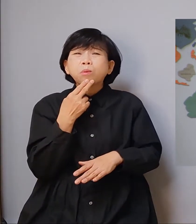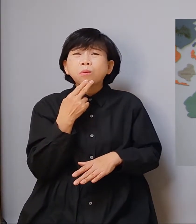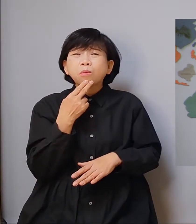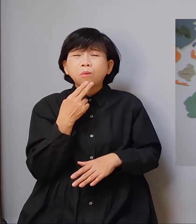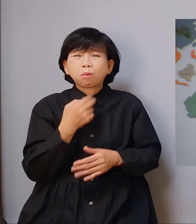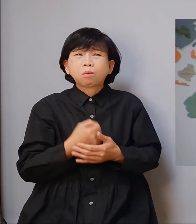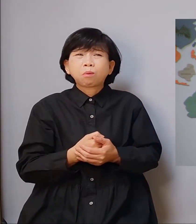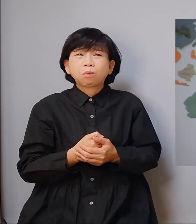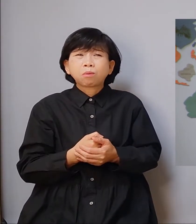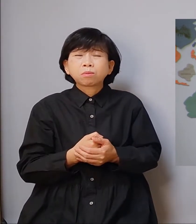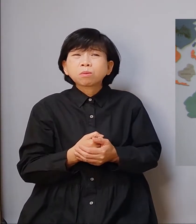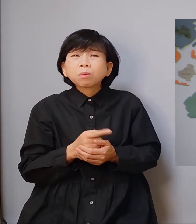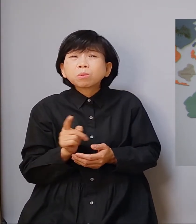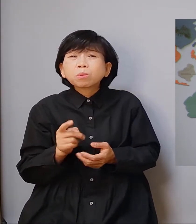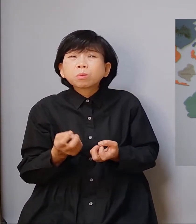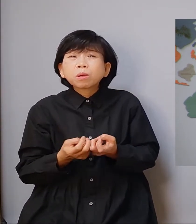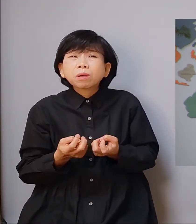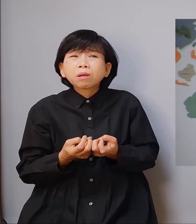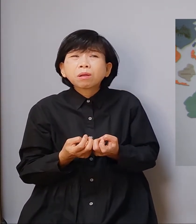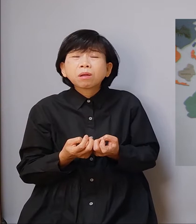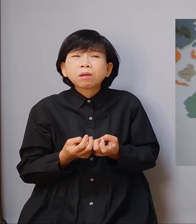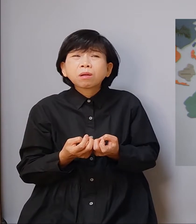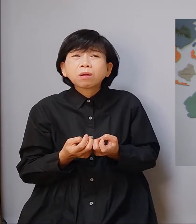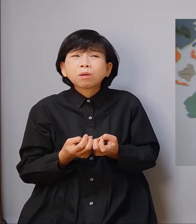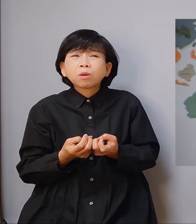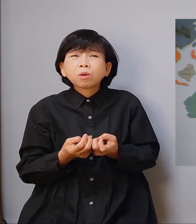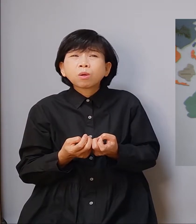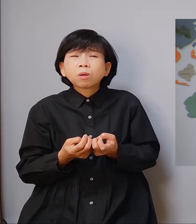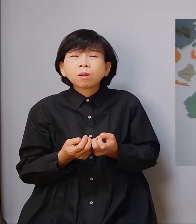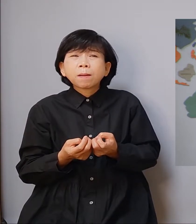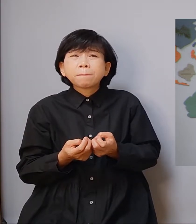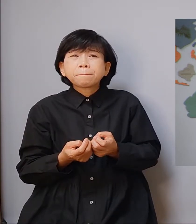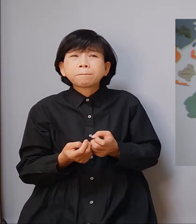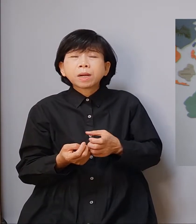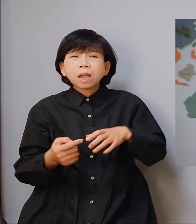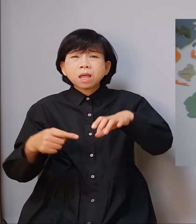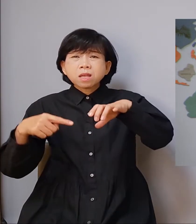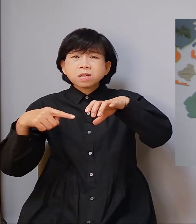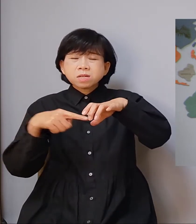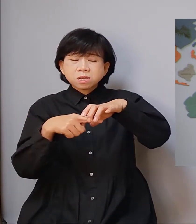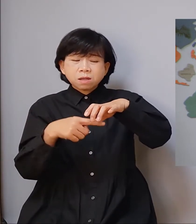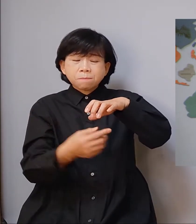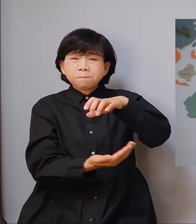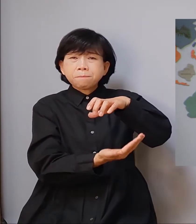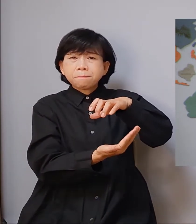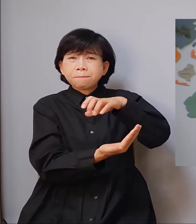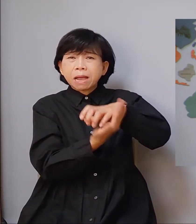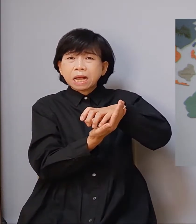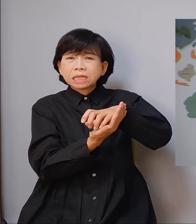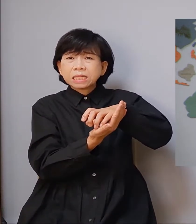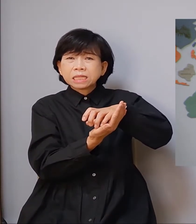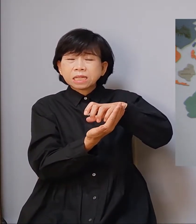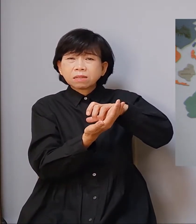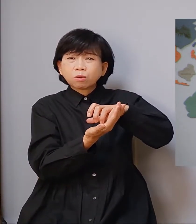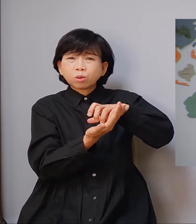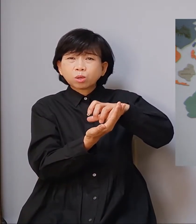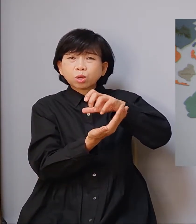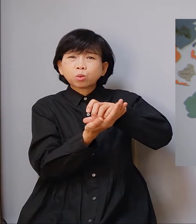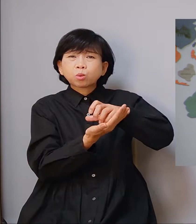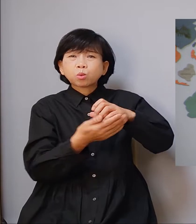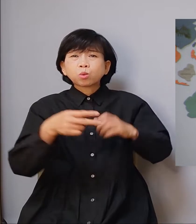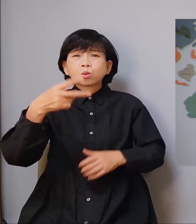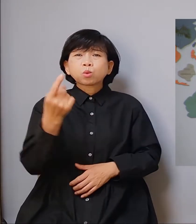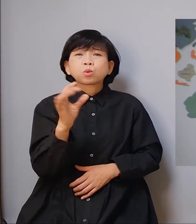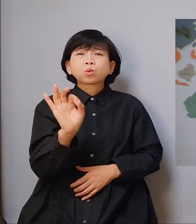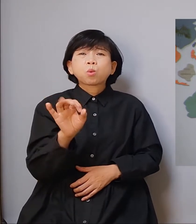합니다. 여러분 동굴은 깊이 들어가면 들어갈수록 위험합니다. 터널은 깊이 들어가면 들어갈수록 빛이 보여서